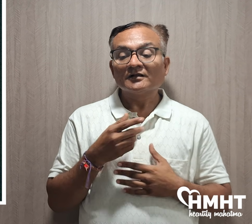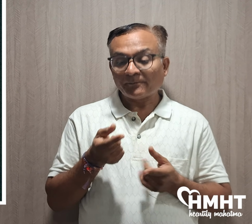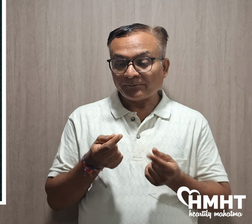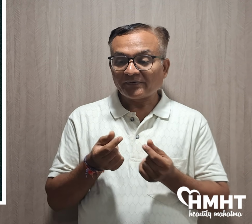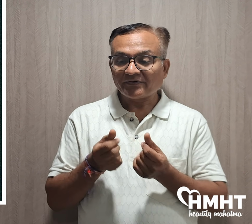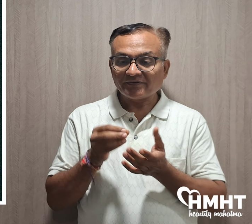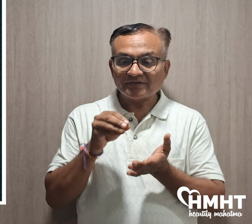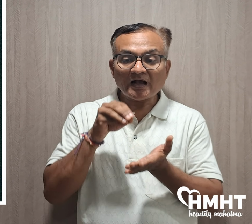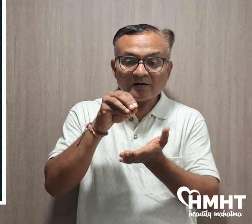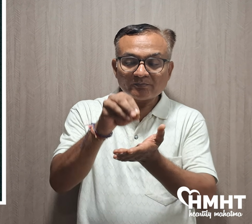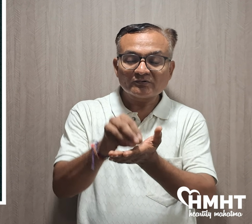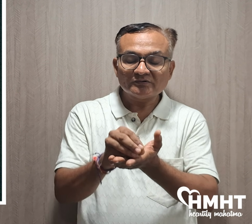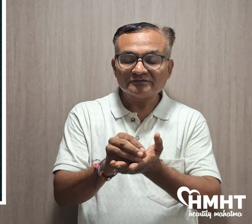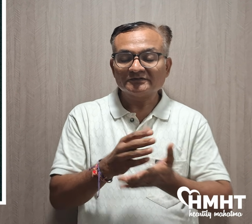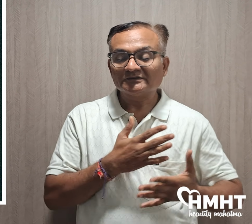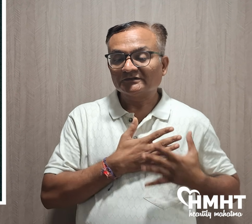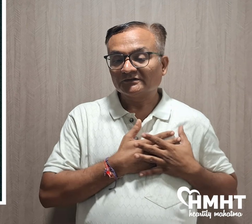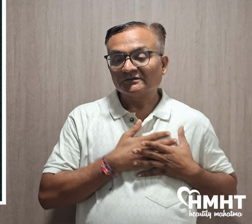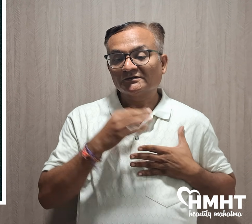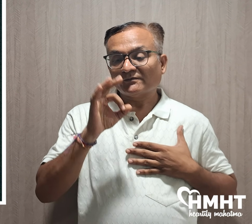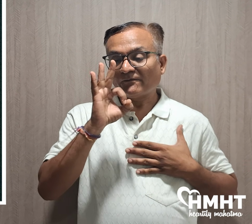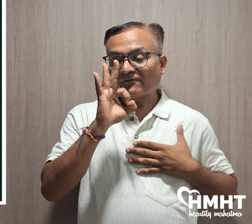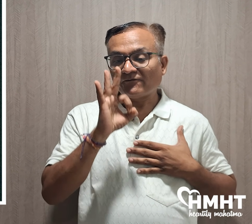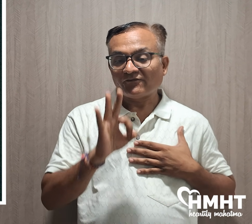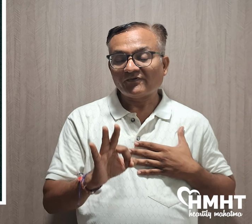ખૂબ જ શુભ ભાવથી, ઊંચા ભાવથી,